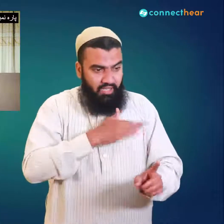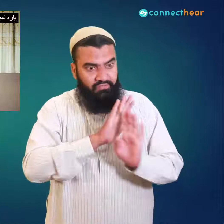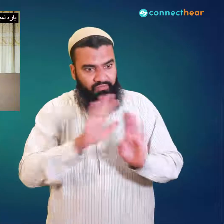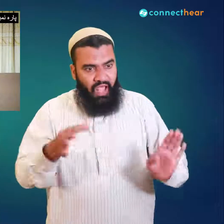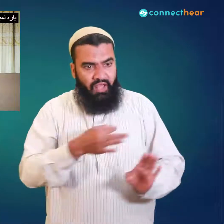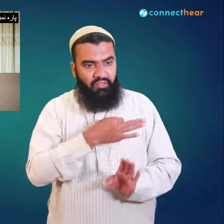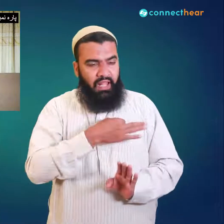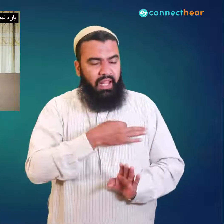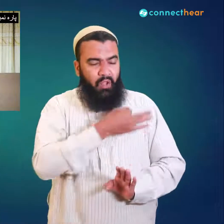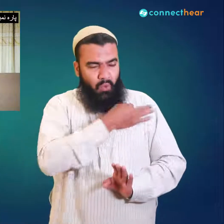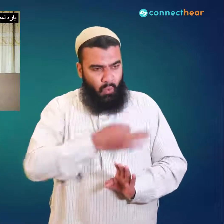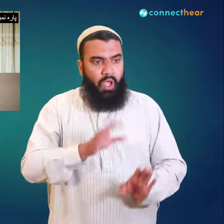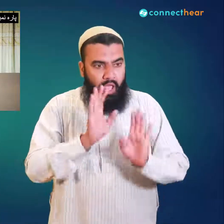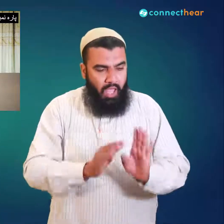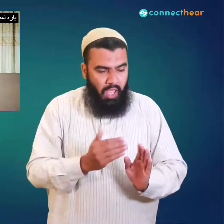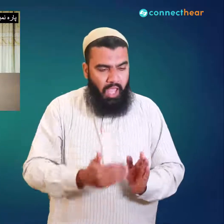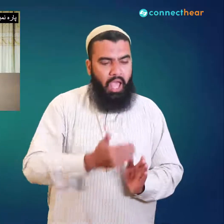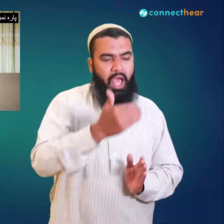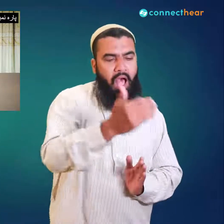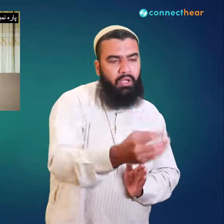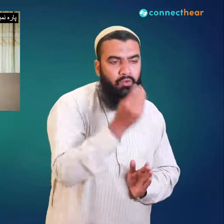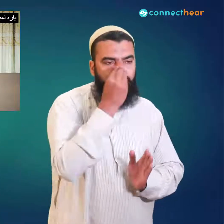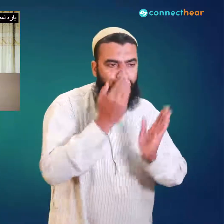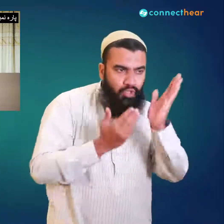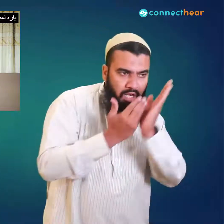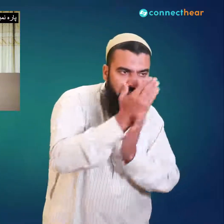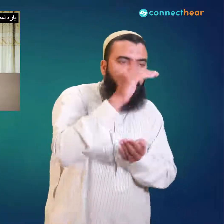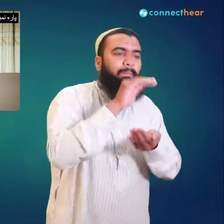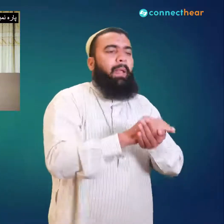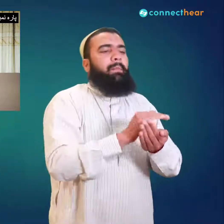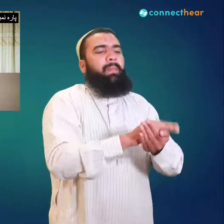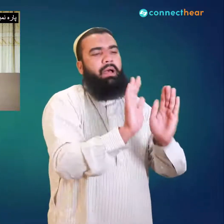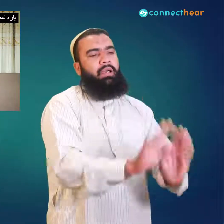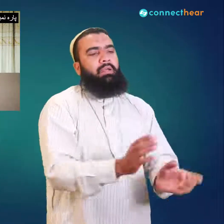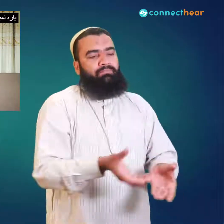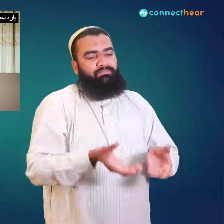عظیم نعمتیں ایسے لوگوں کے لیے تیار کر رکھی ہیں۔